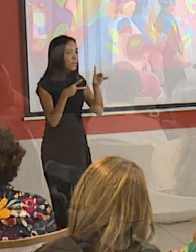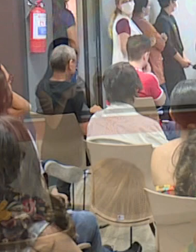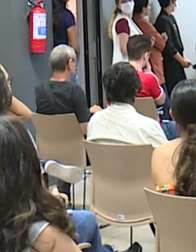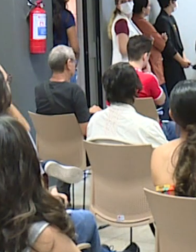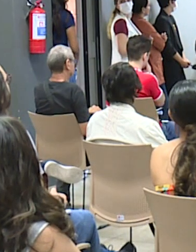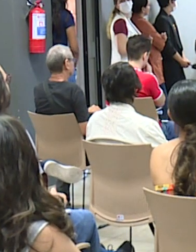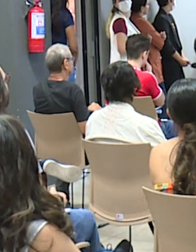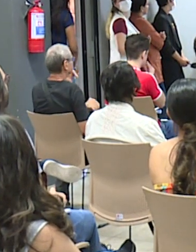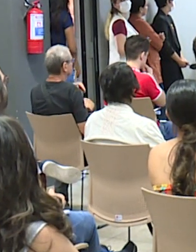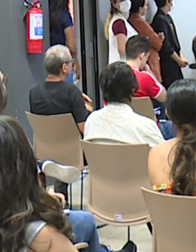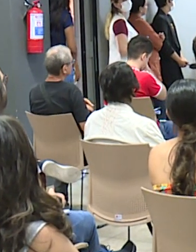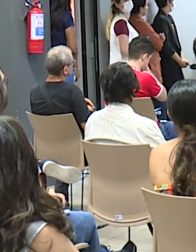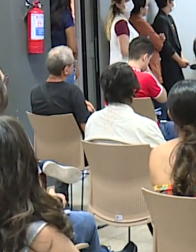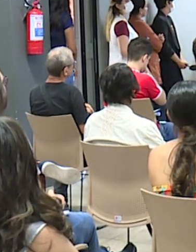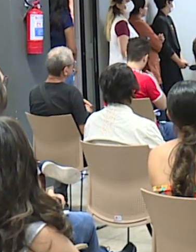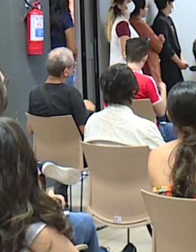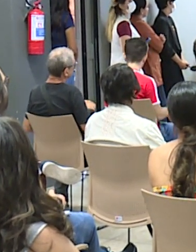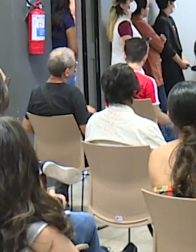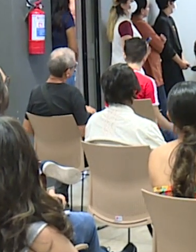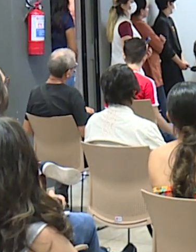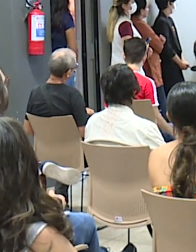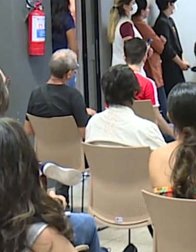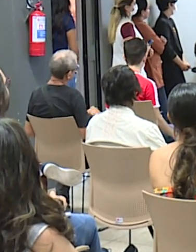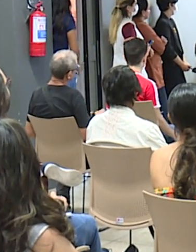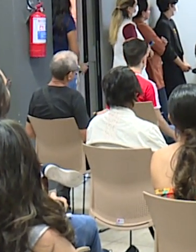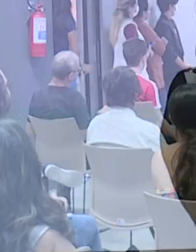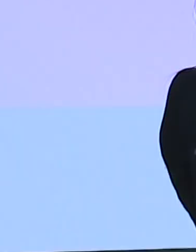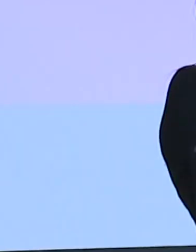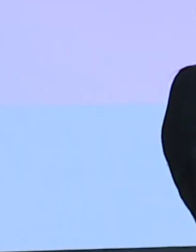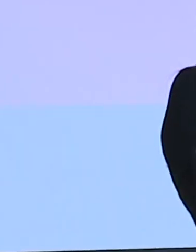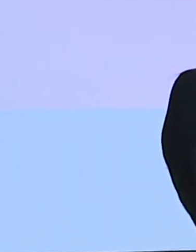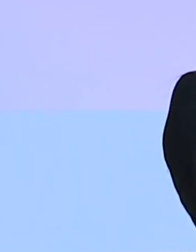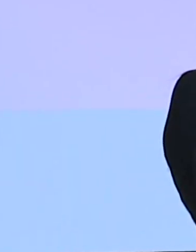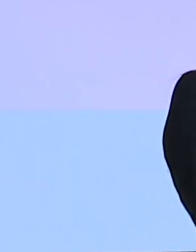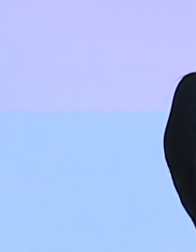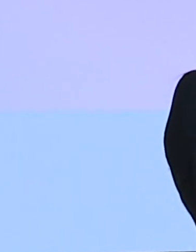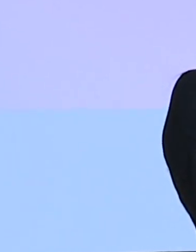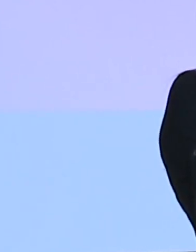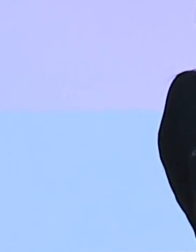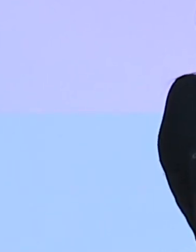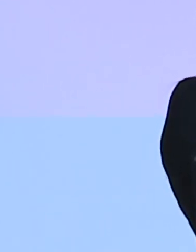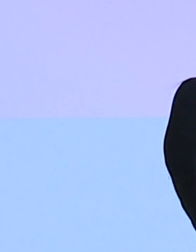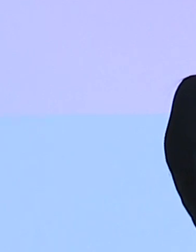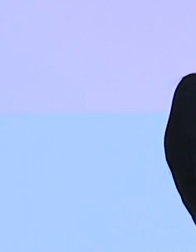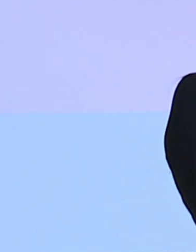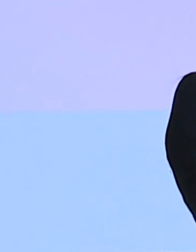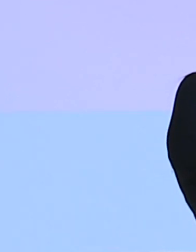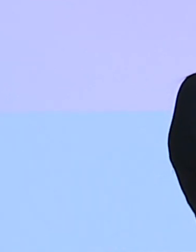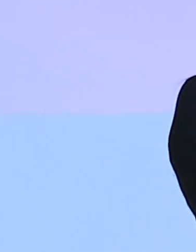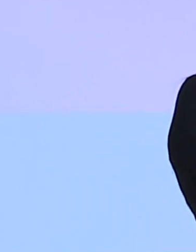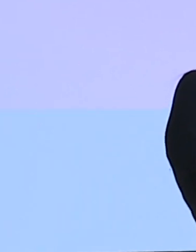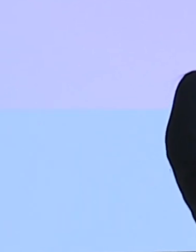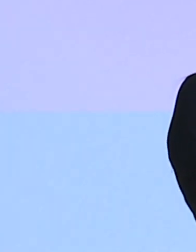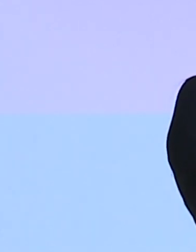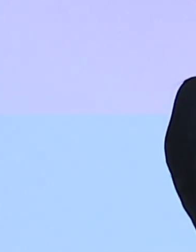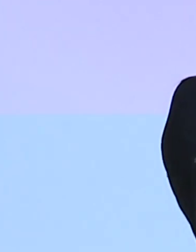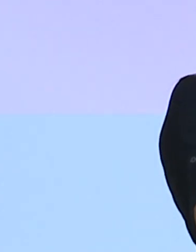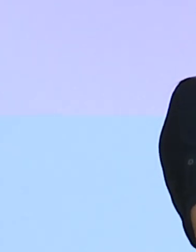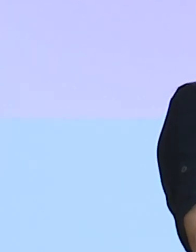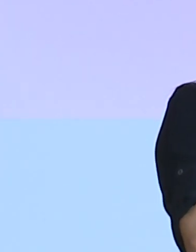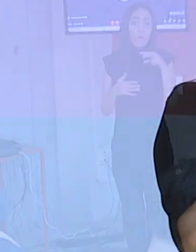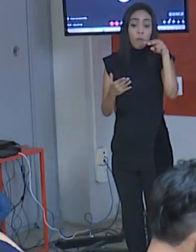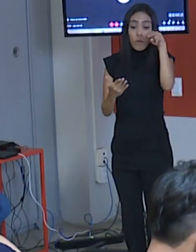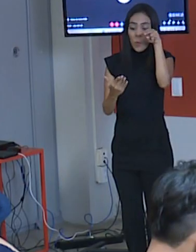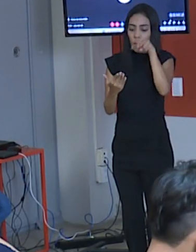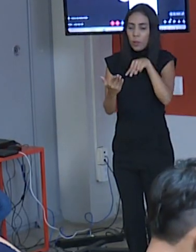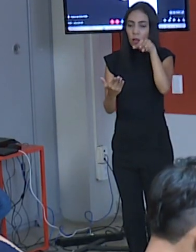o site Bienal do Livro ponto cultura.ce.gov.br ou instagram@bienal do livro